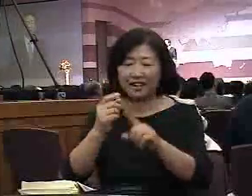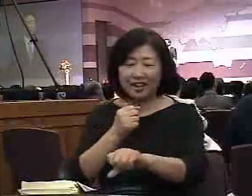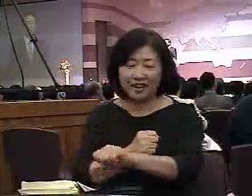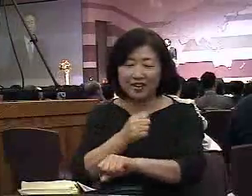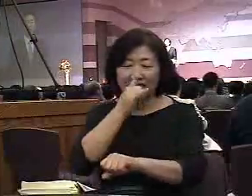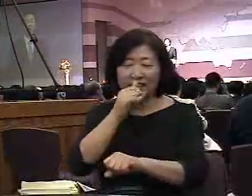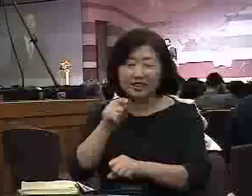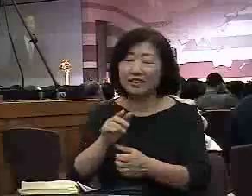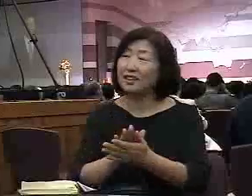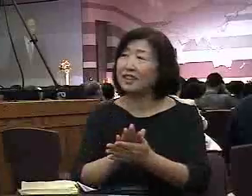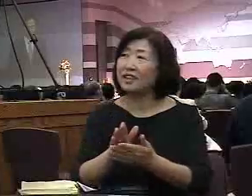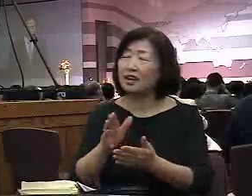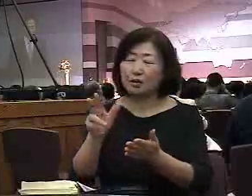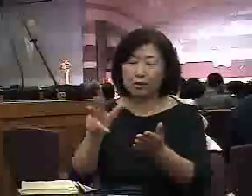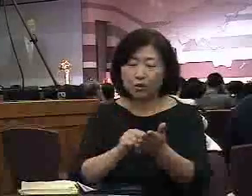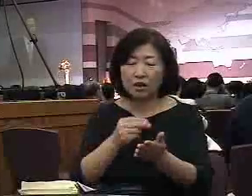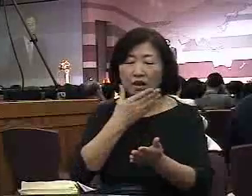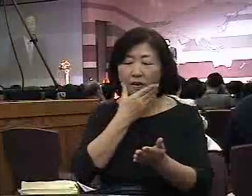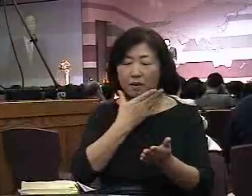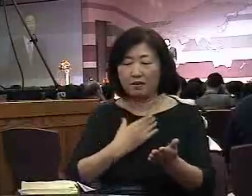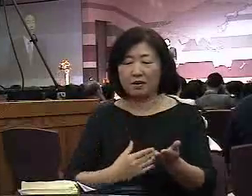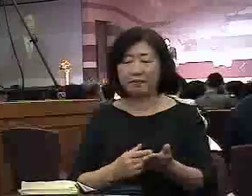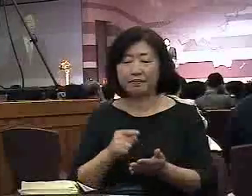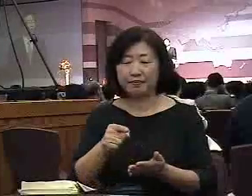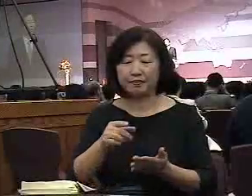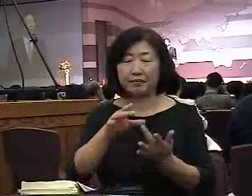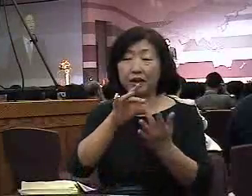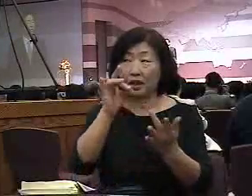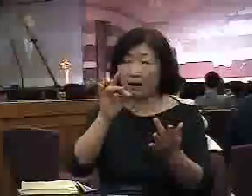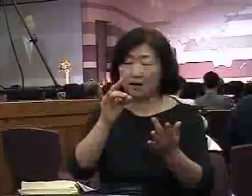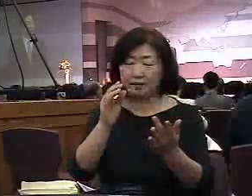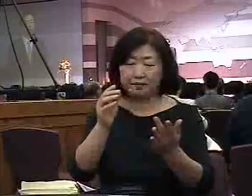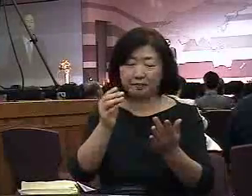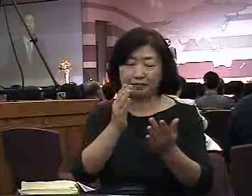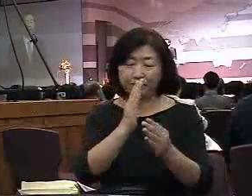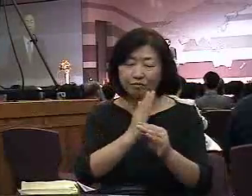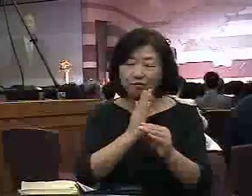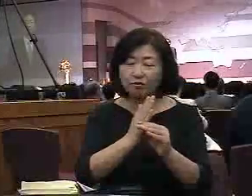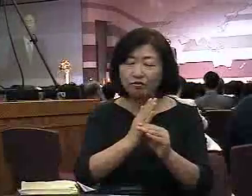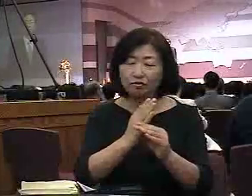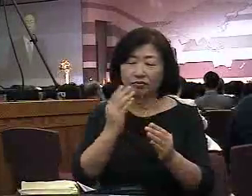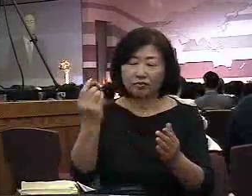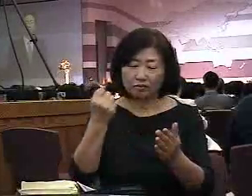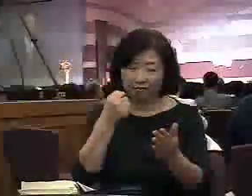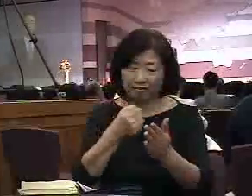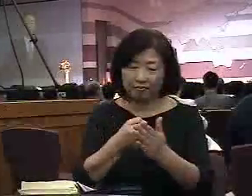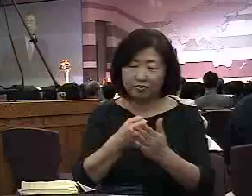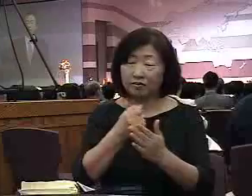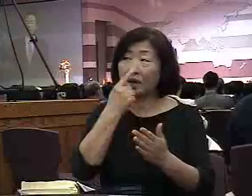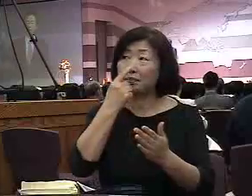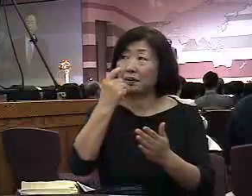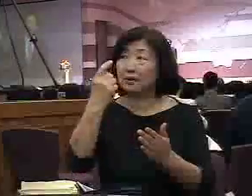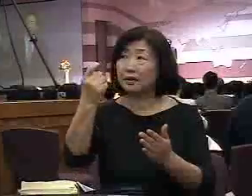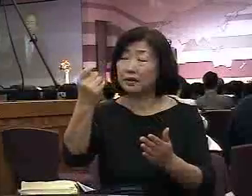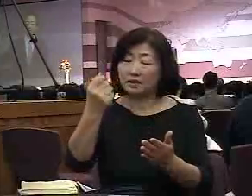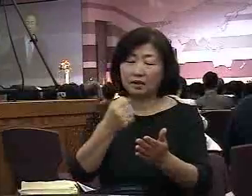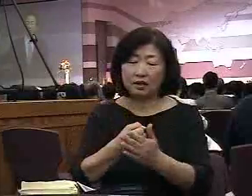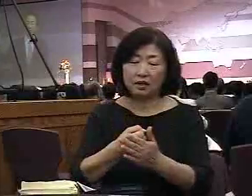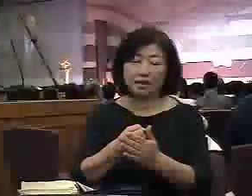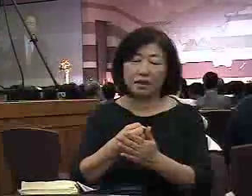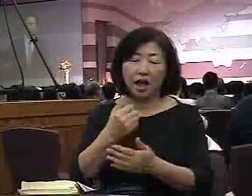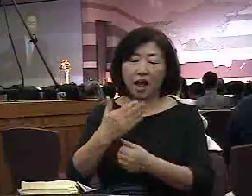하신 것입니다. 근데 문제는 아브라함이 그 선택 가운데 멋있는 결단을 하는 것이죠. 하나님이 함께